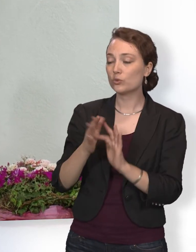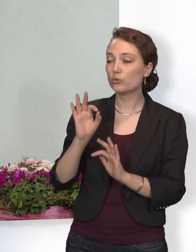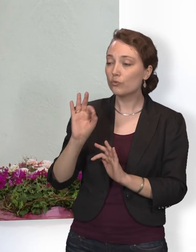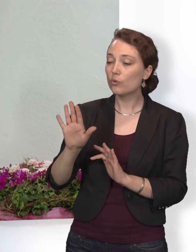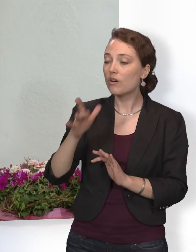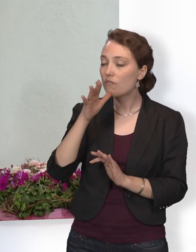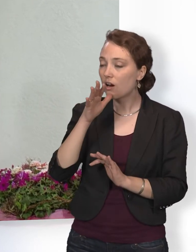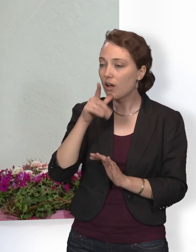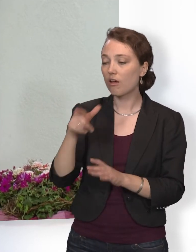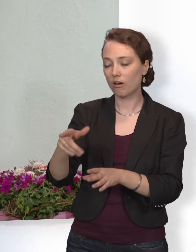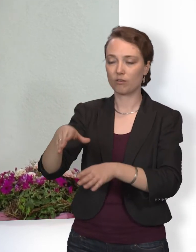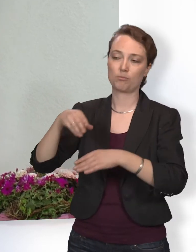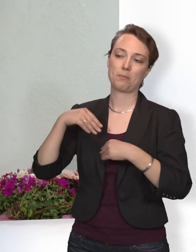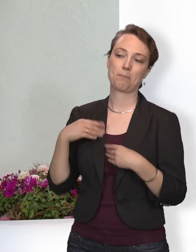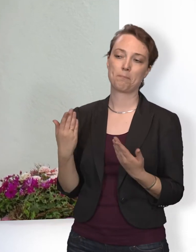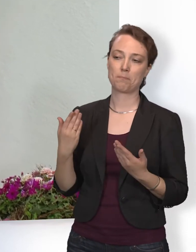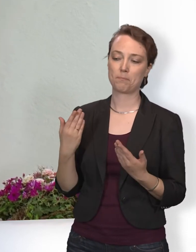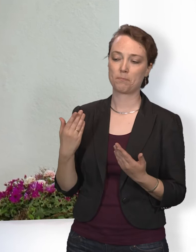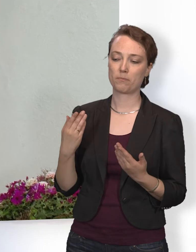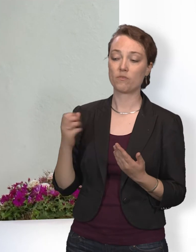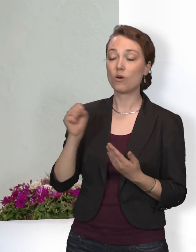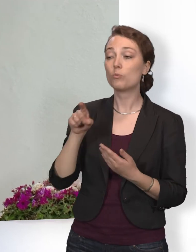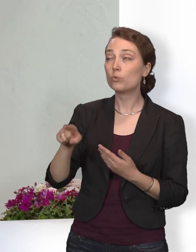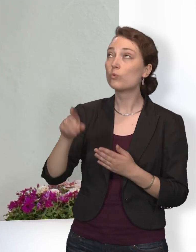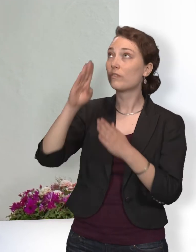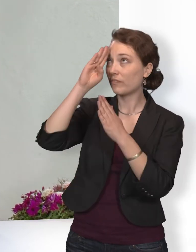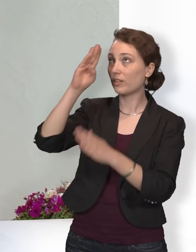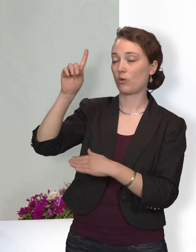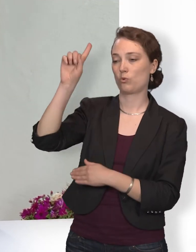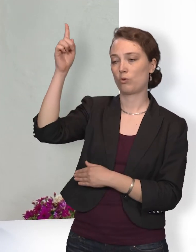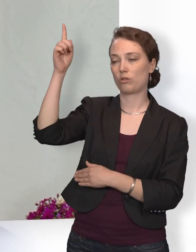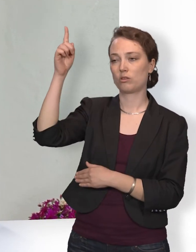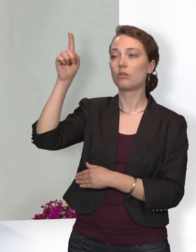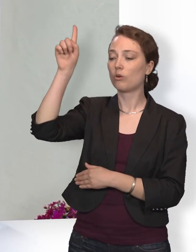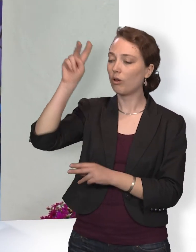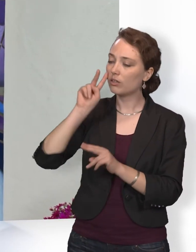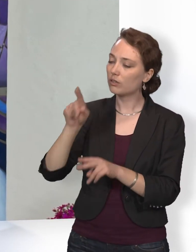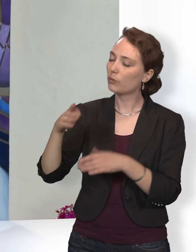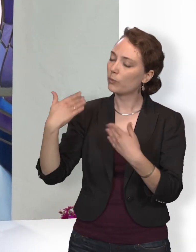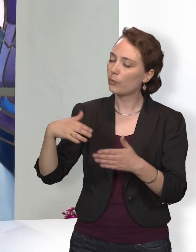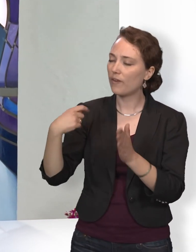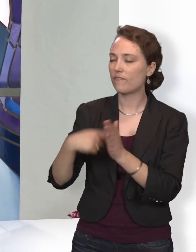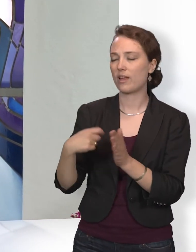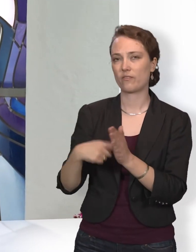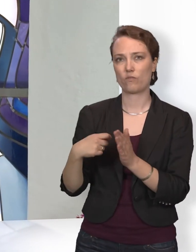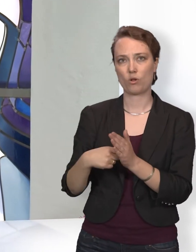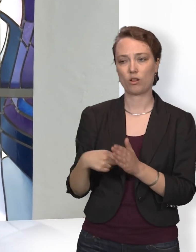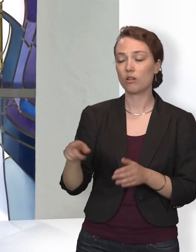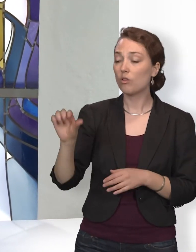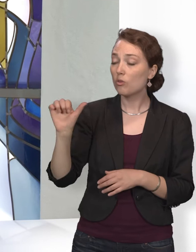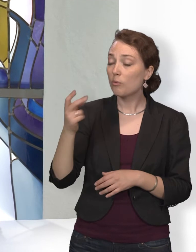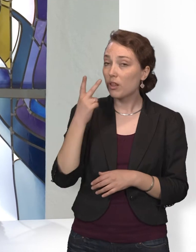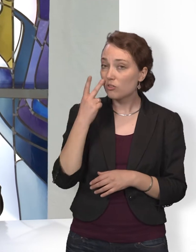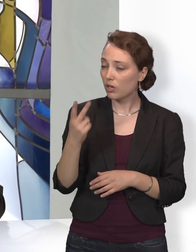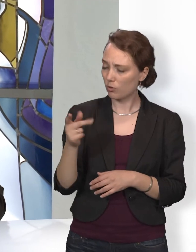deine Fehler gerade stehen darf, weil du Gott vertrauen hast. Du bist sehr kostbar in den Augen Gottes. Und jetzt schau noch einmal an,